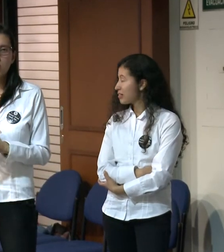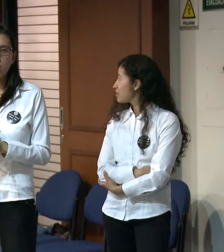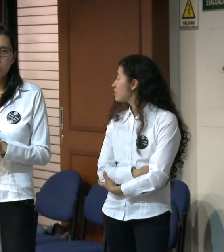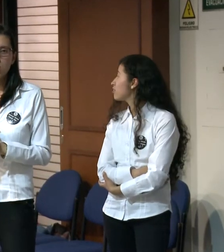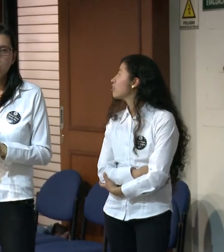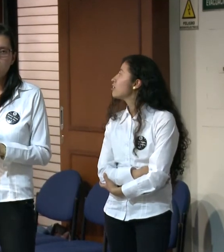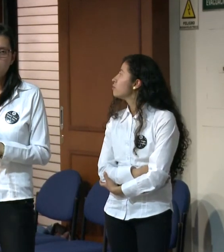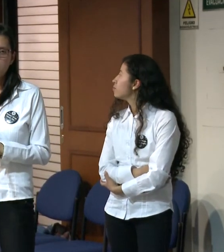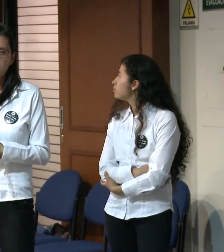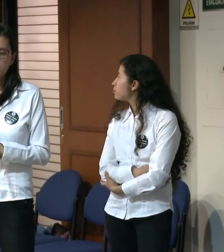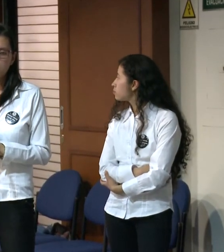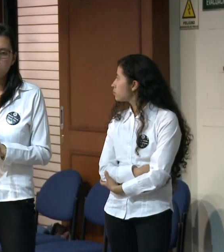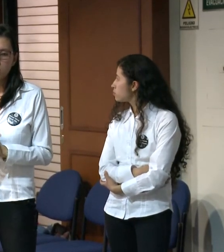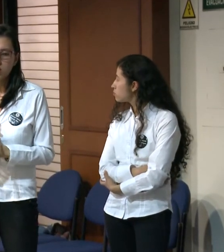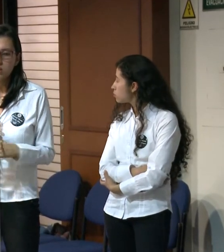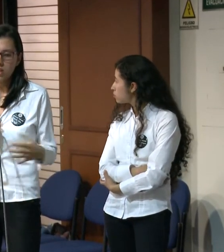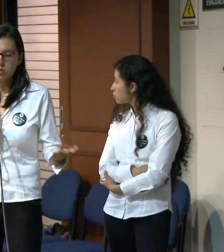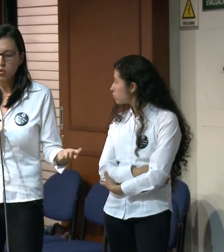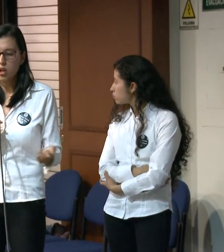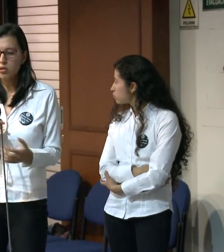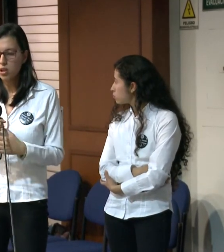Los resultados que pues